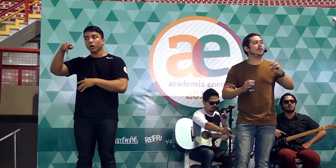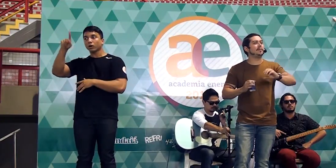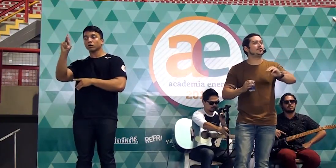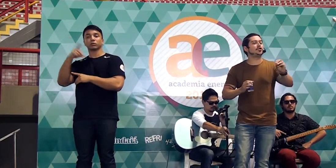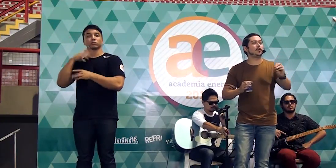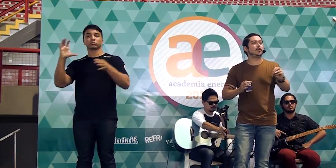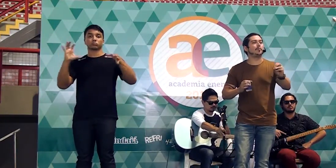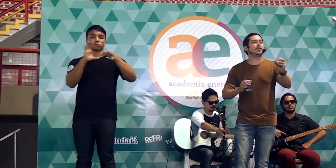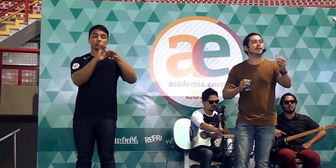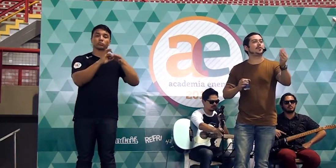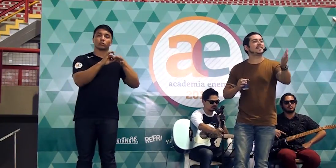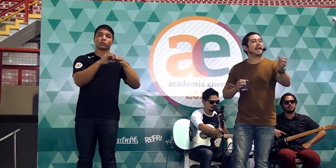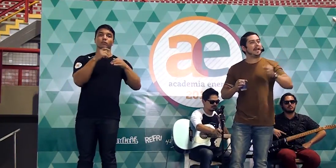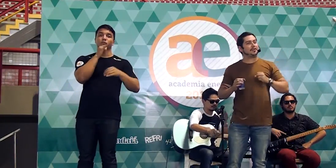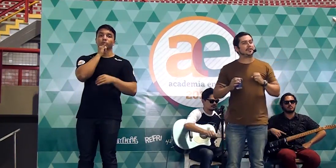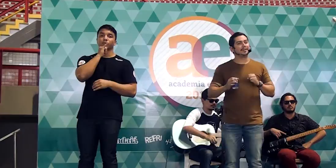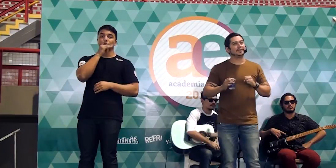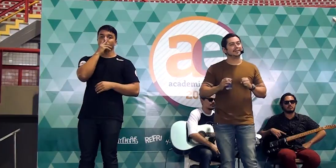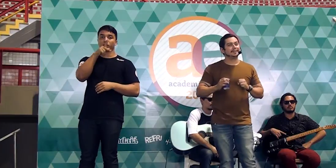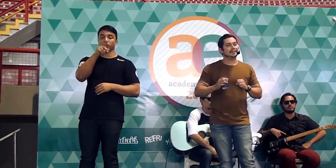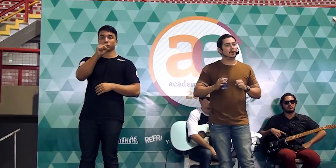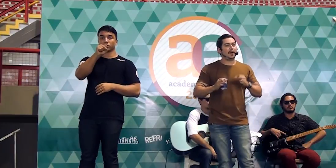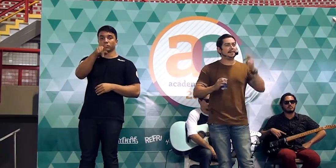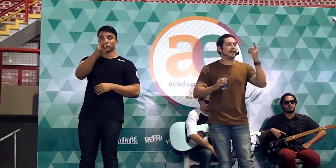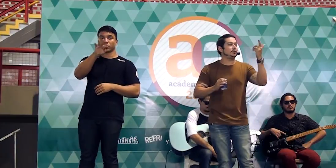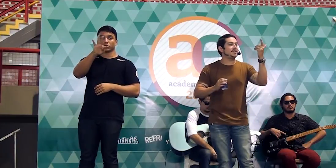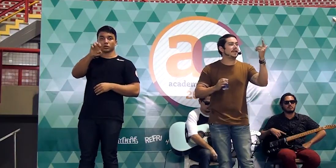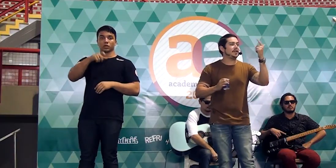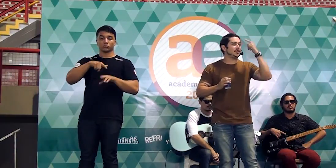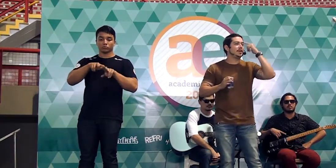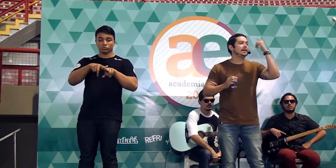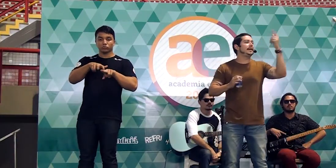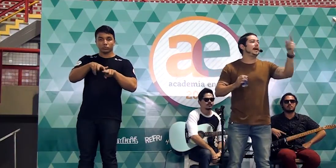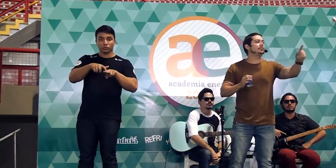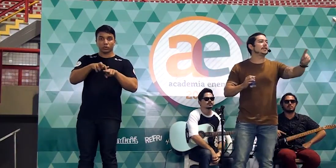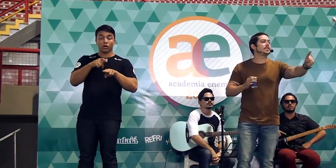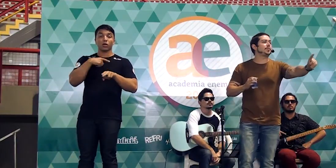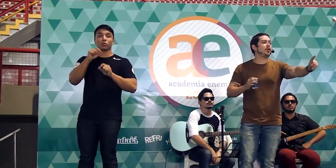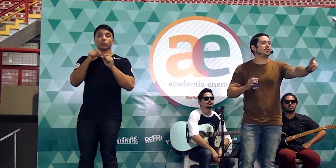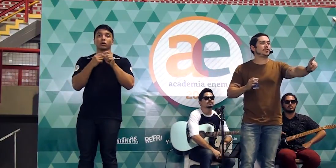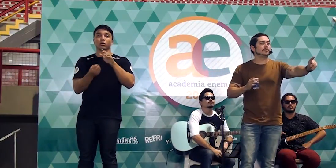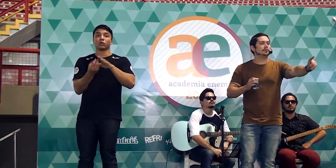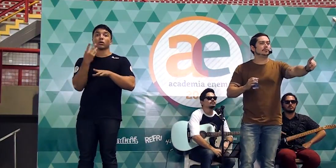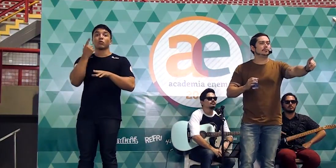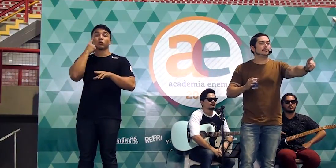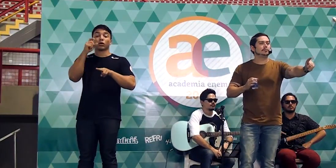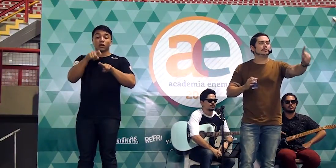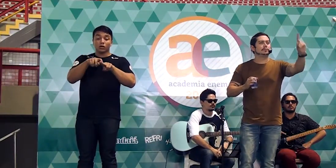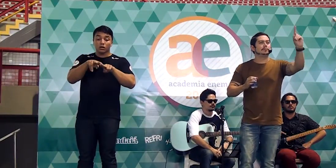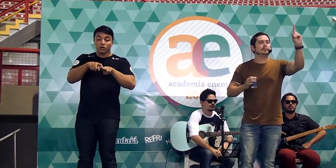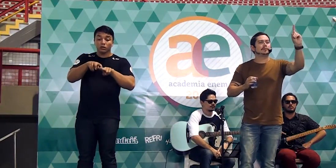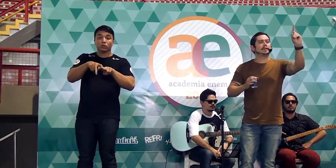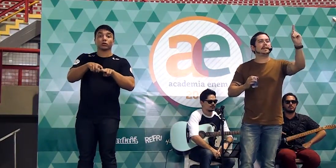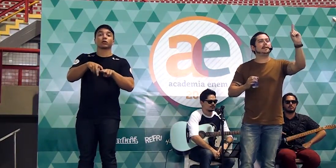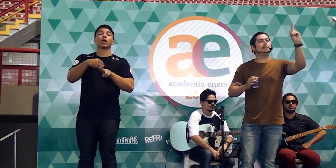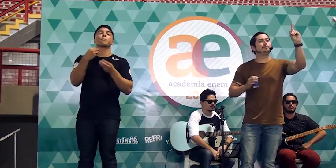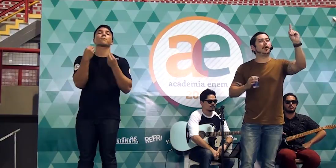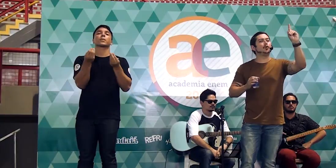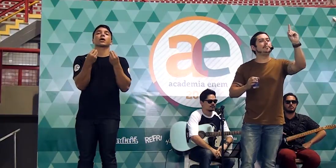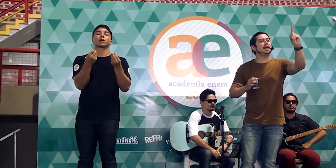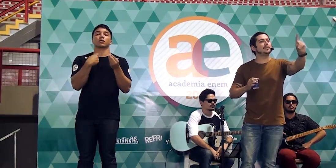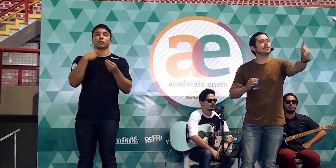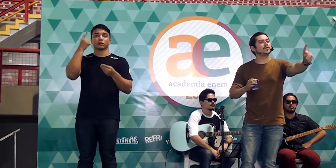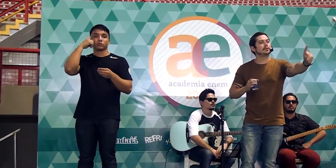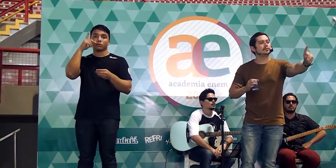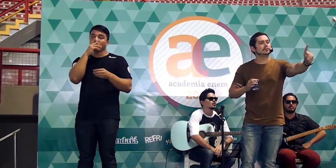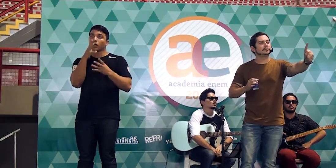associou com movimentos de rua, como por exemplo o skate. Olha a ideia do skate, criar um transporte que